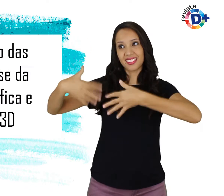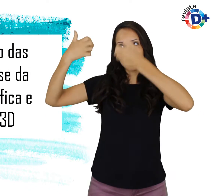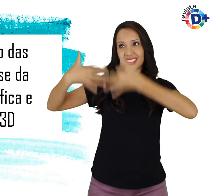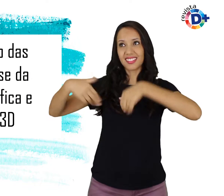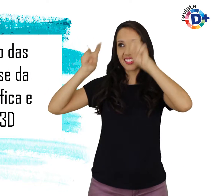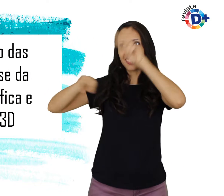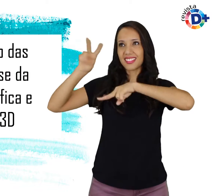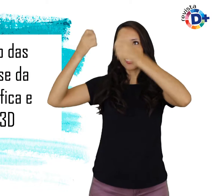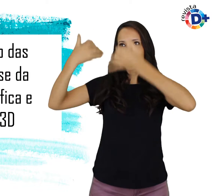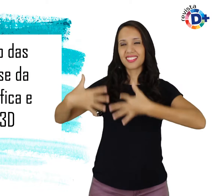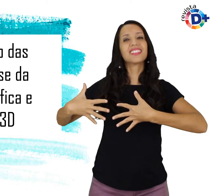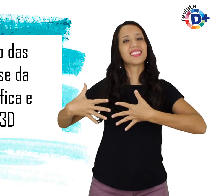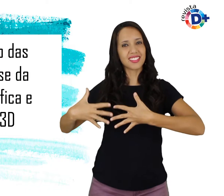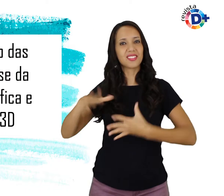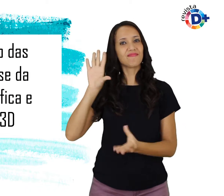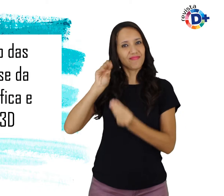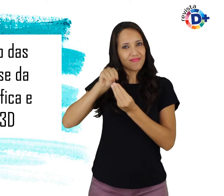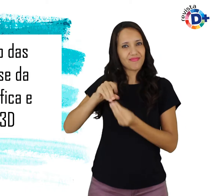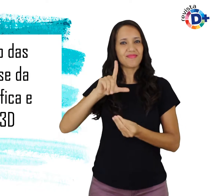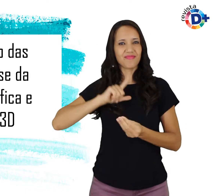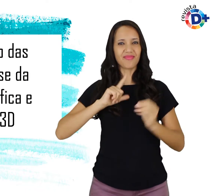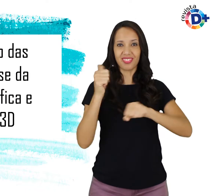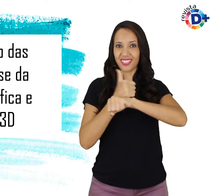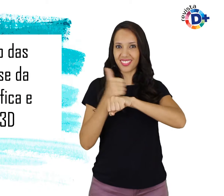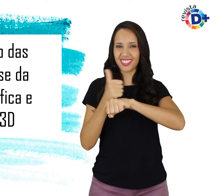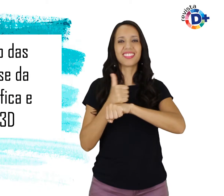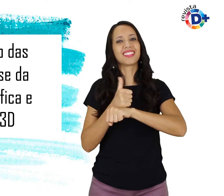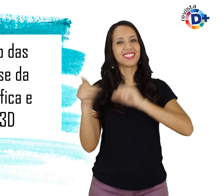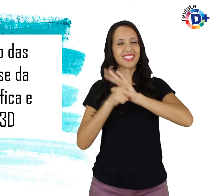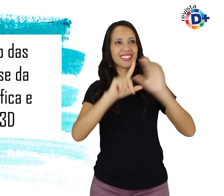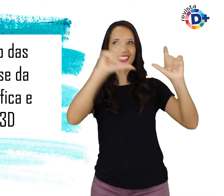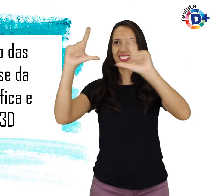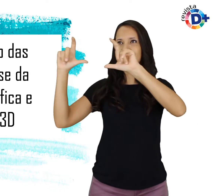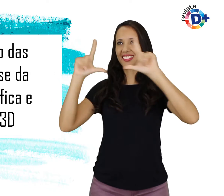imagens síntese da técnica fotográfica impressões 3d